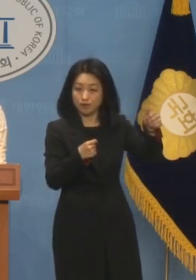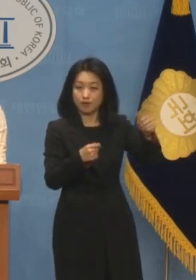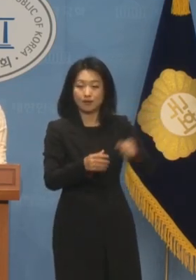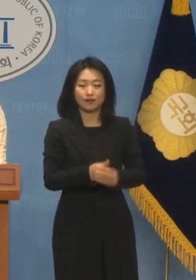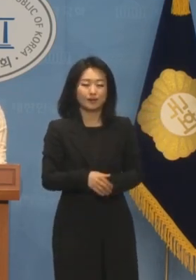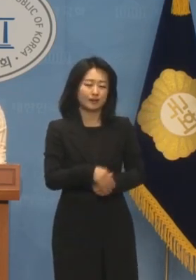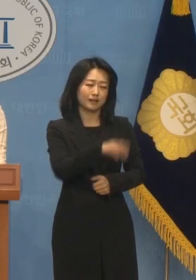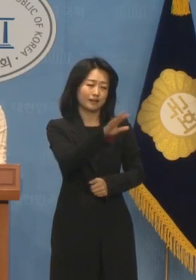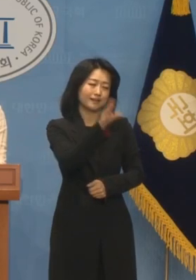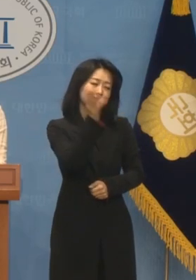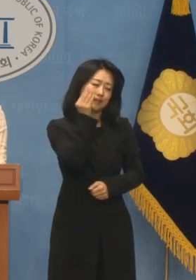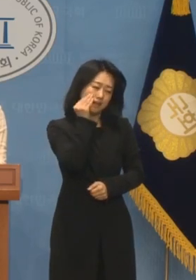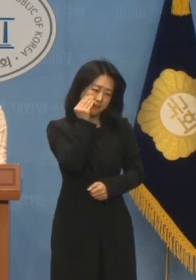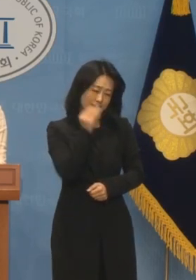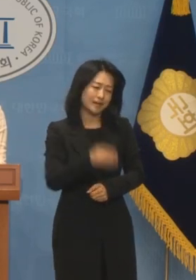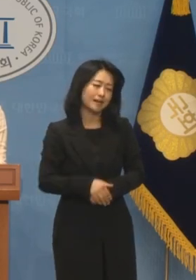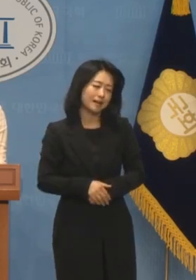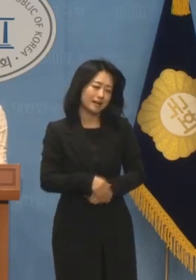적당히들 좀 하시죠.